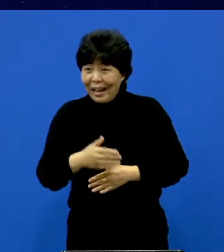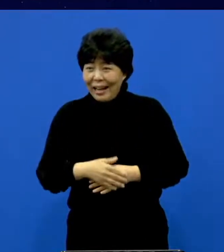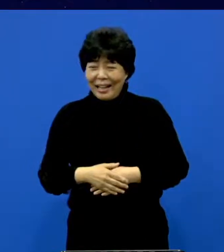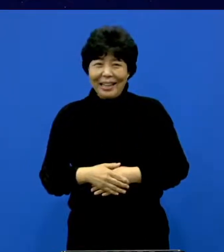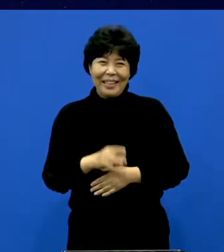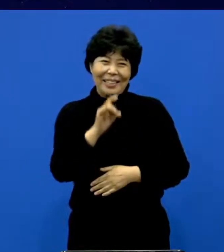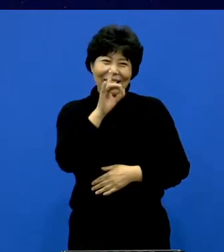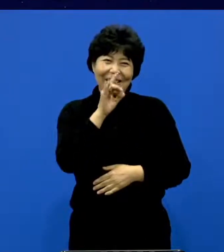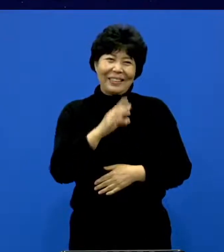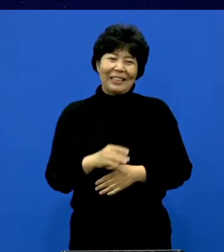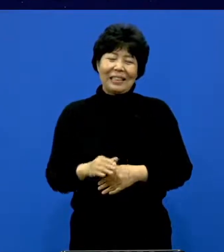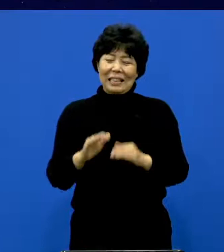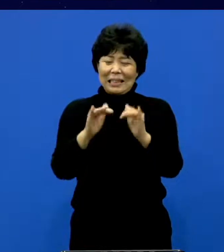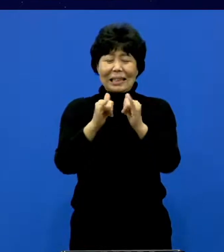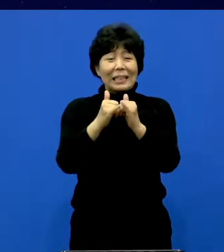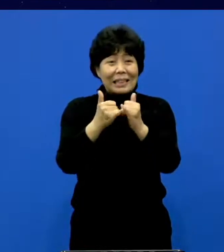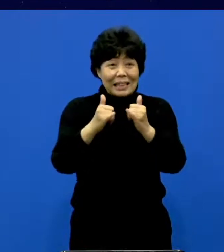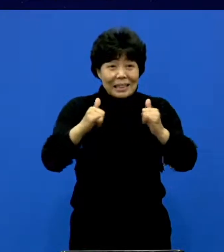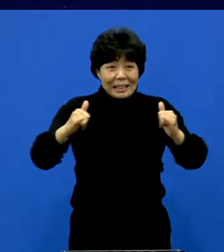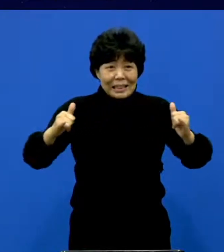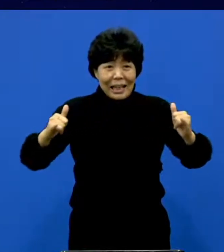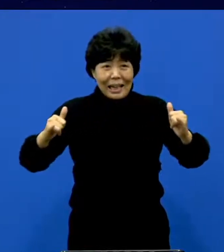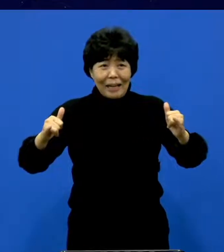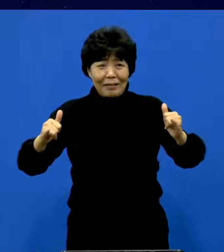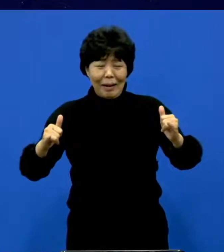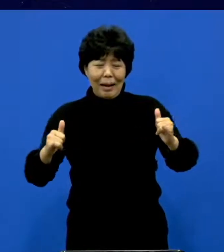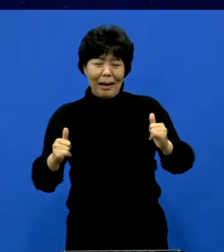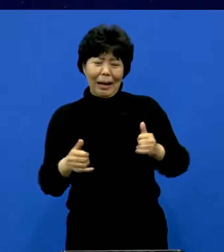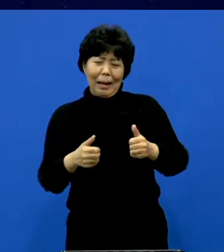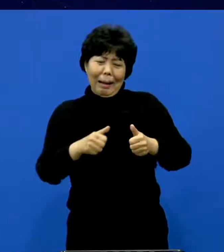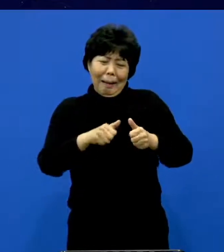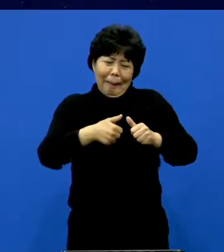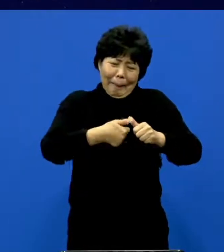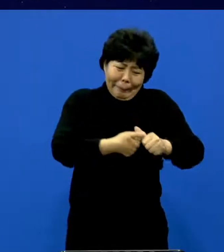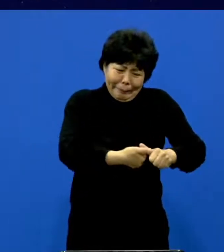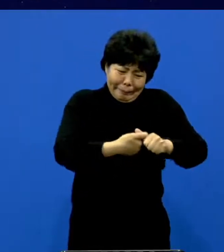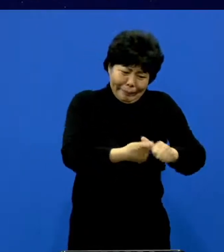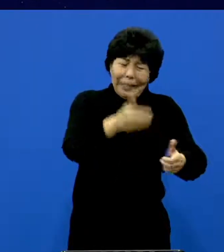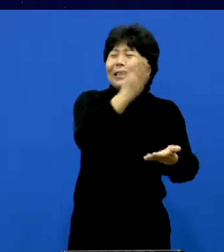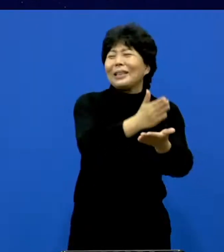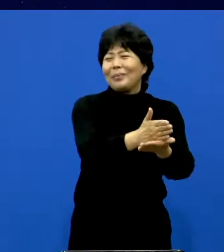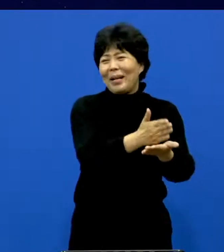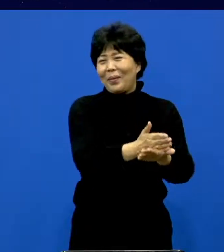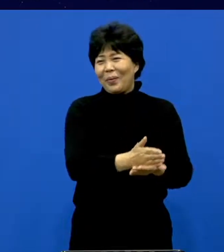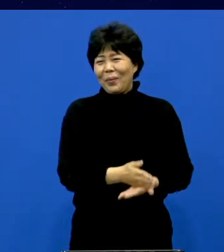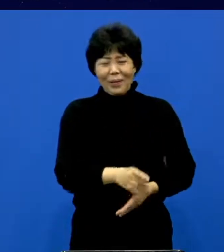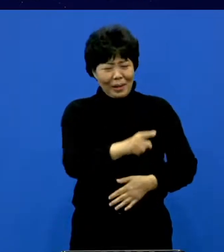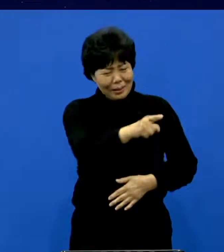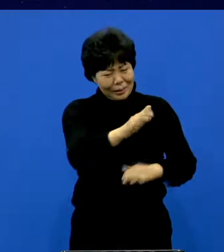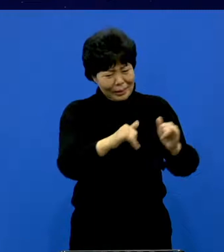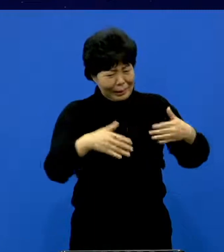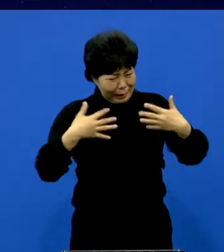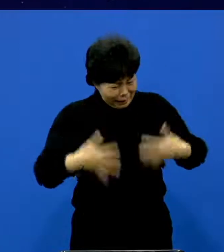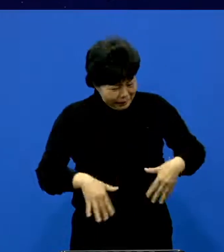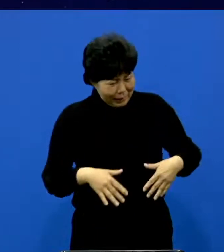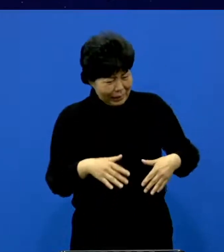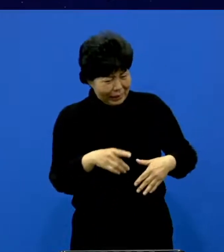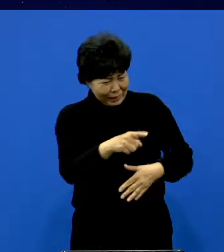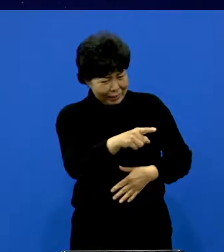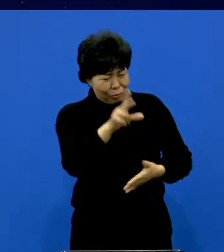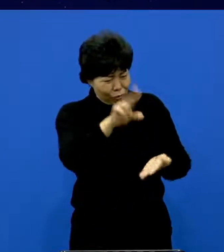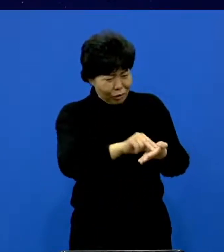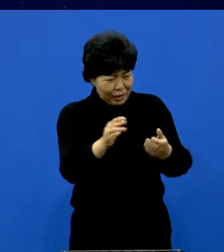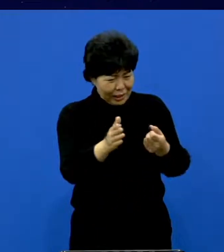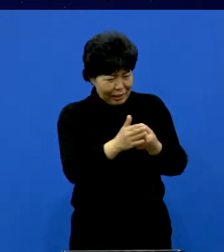마십시오. 그 사람과 실험하지 말라고요. 그 사람 약점 때문에 막 너무 힘들어하지 말라는 거예요. 우리가